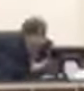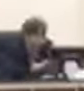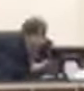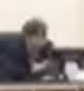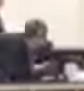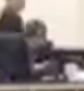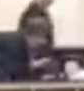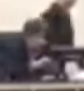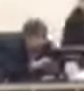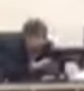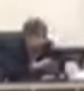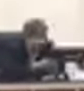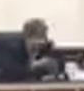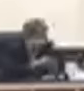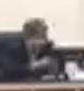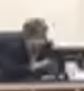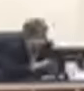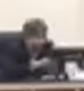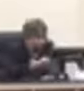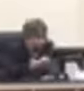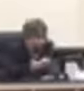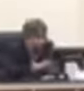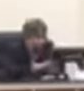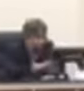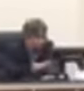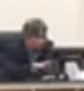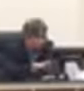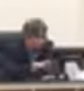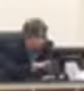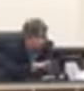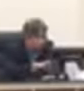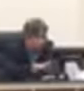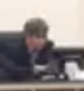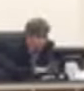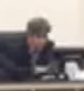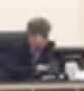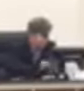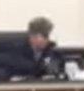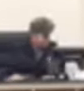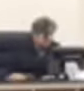0214/2020, autoria Adriano Ramos. PL protocolada sobre o número